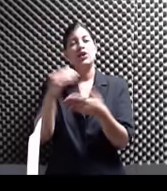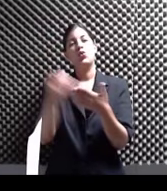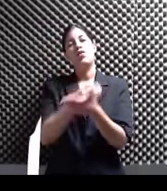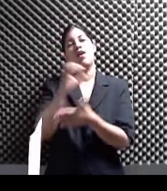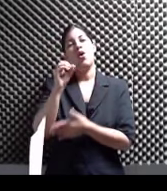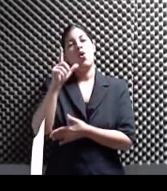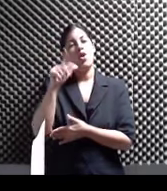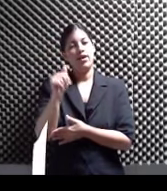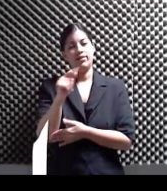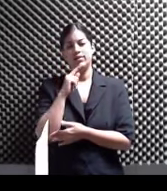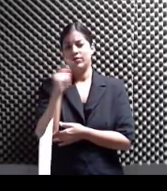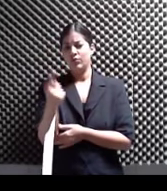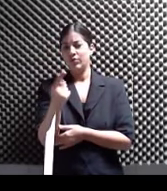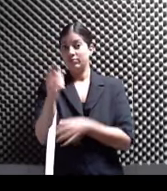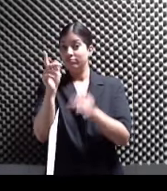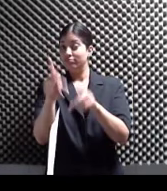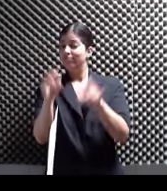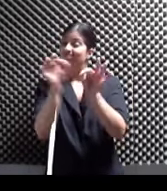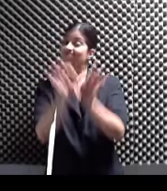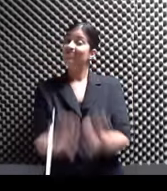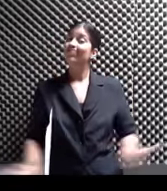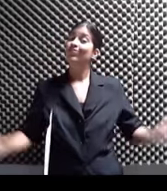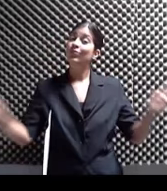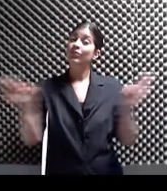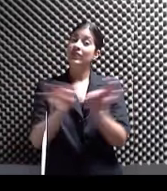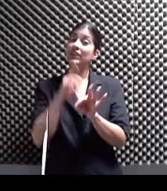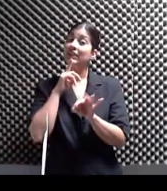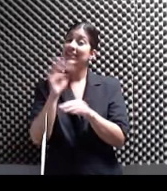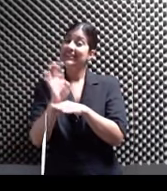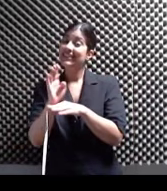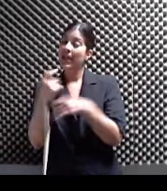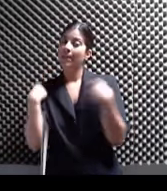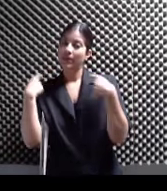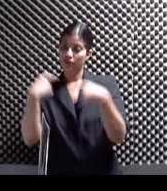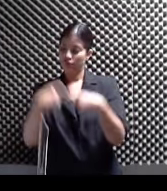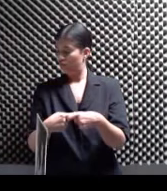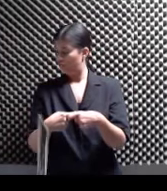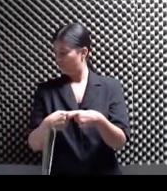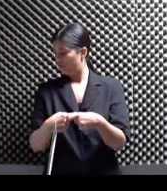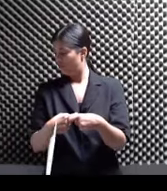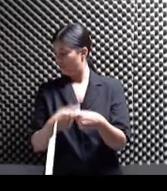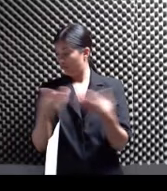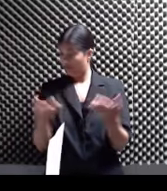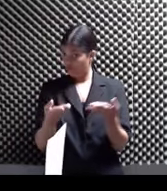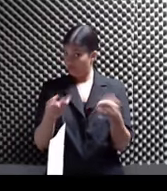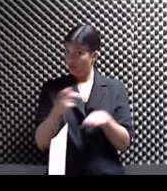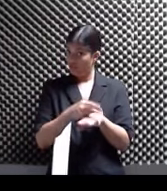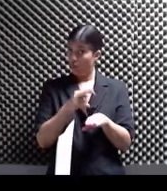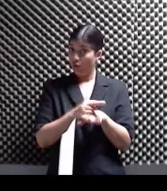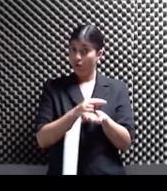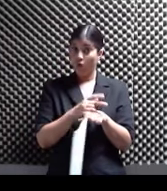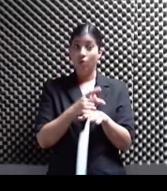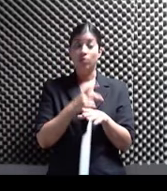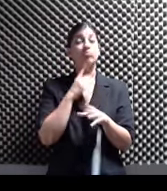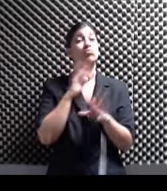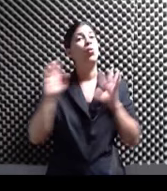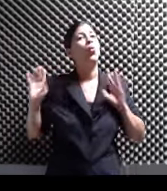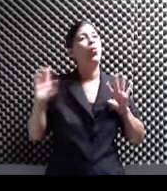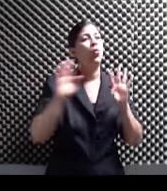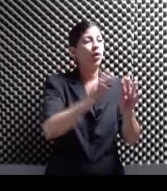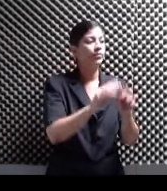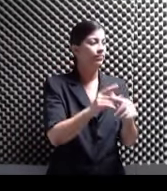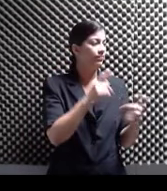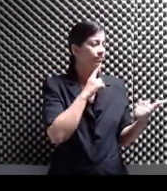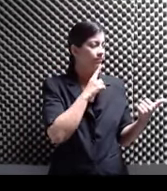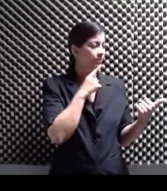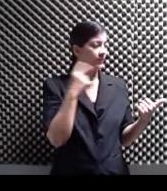una de las figuras más importantes del cine español, que aquí tenía mucha taquilla en los teatros cuando iba a los